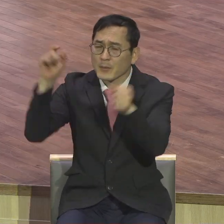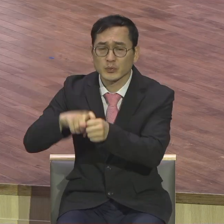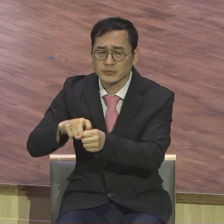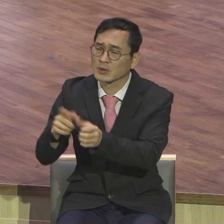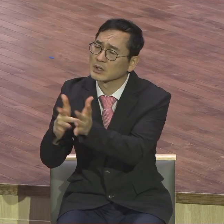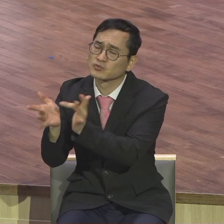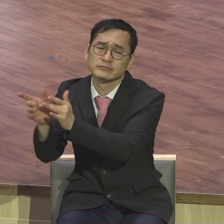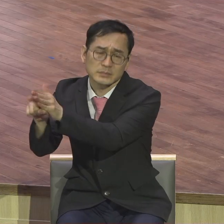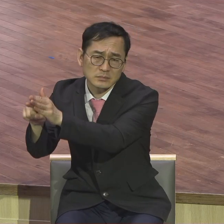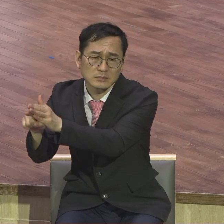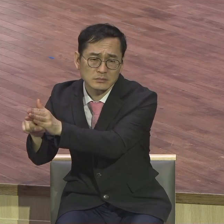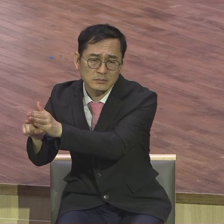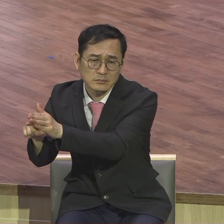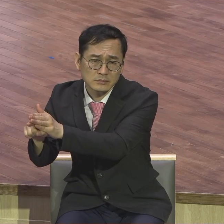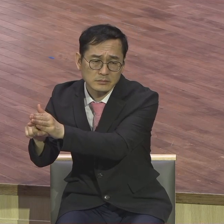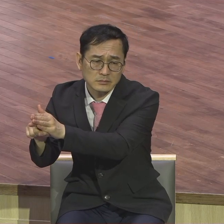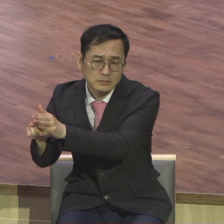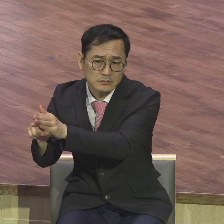믿는 거예요.